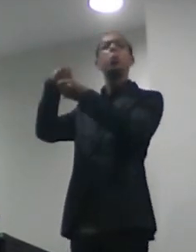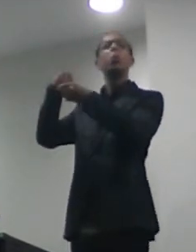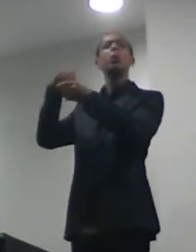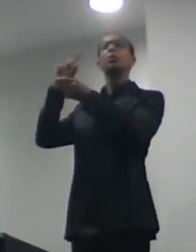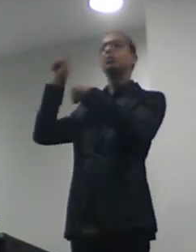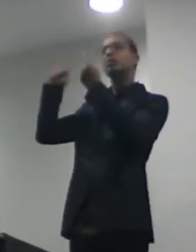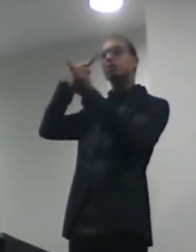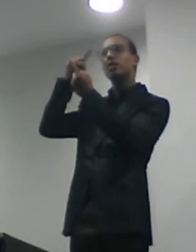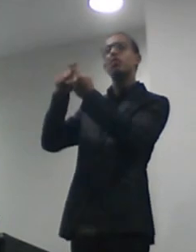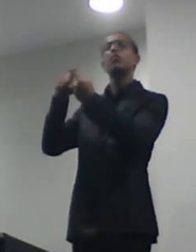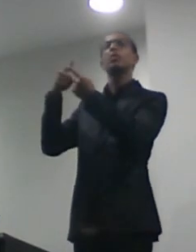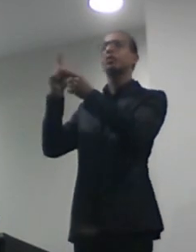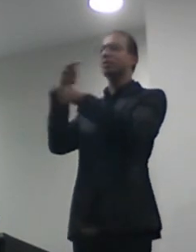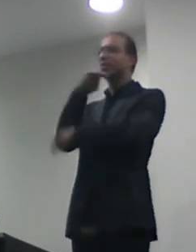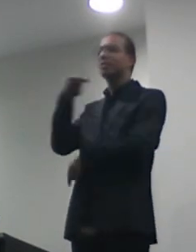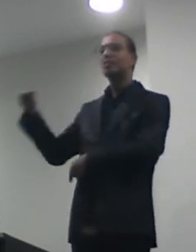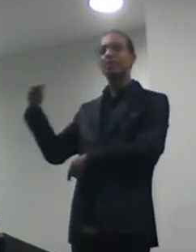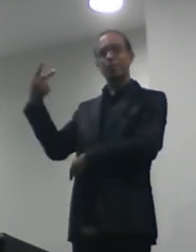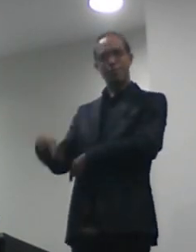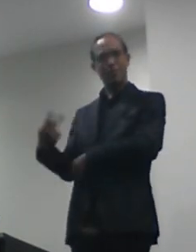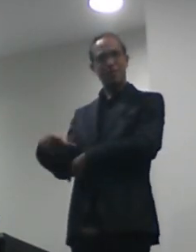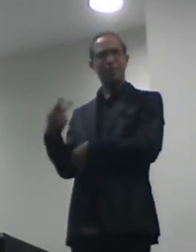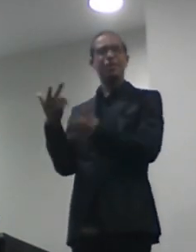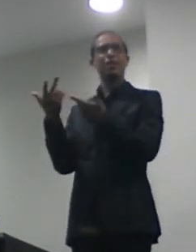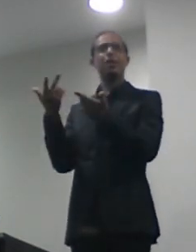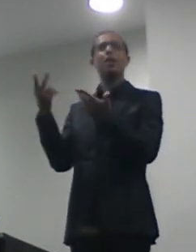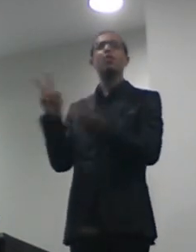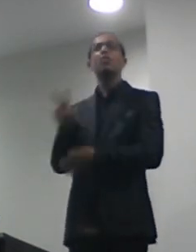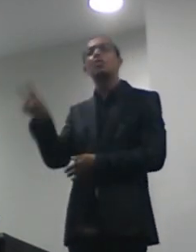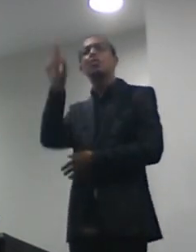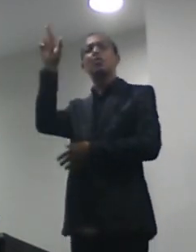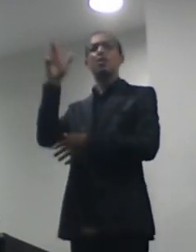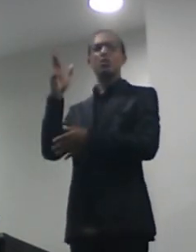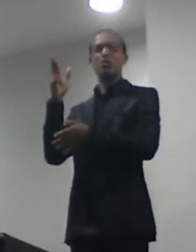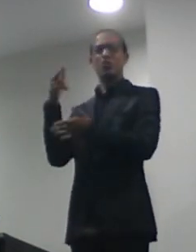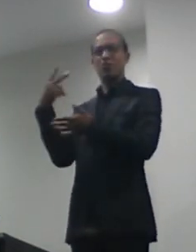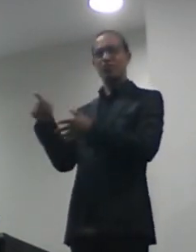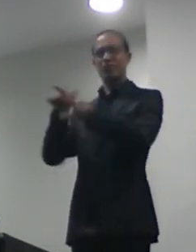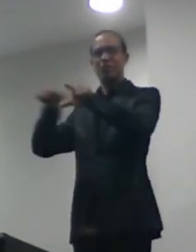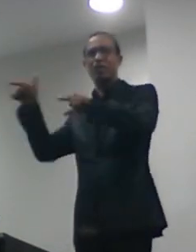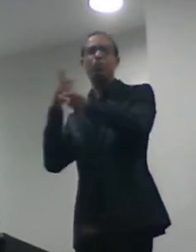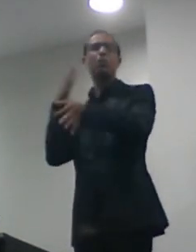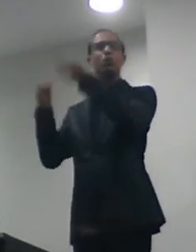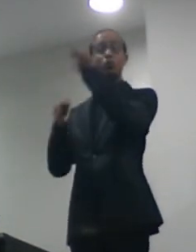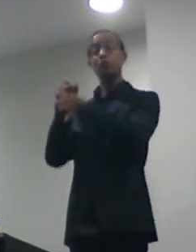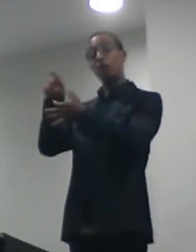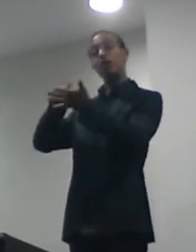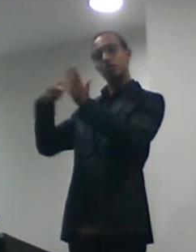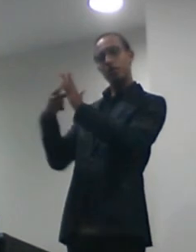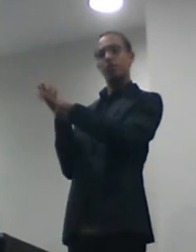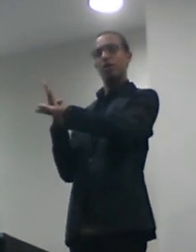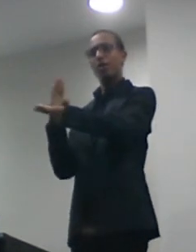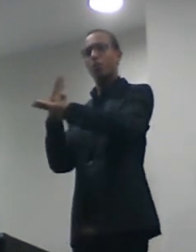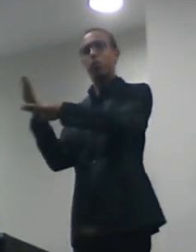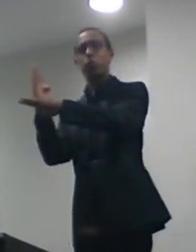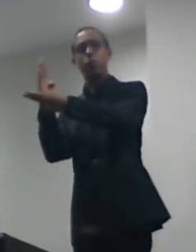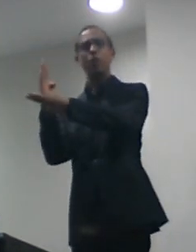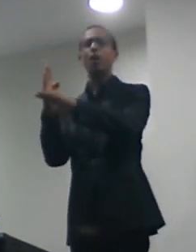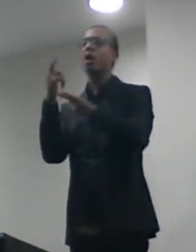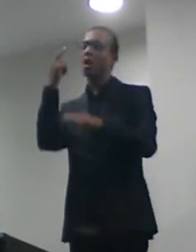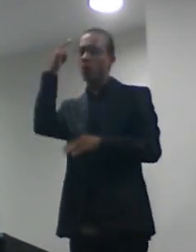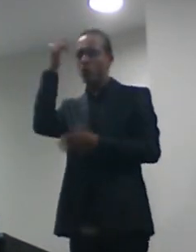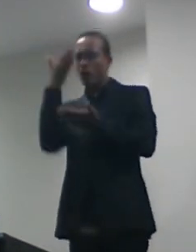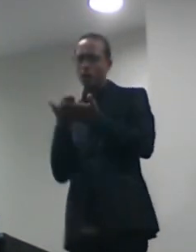durante toda essa semana. Semana de valorização da magistratura. São todos eles que se representam aquele tubarão. Que eu creio que, unidos,